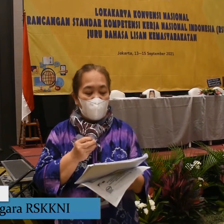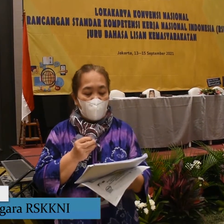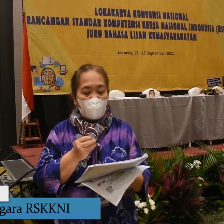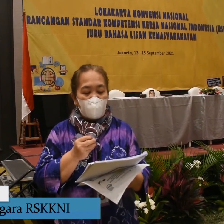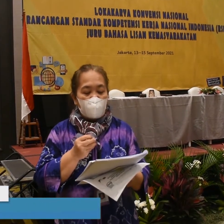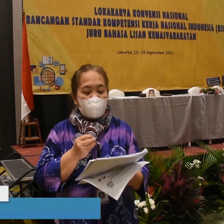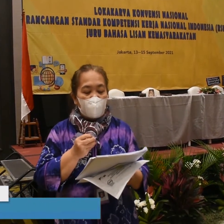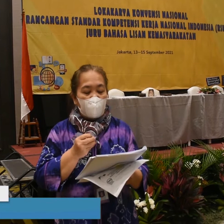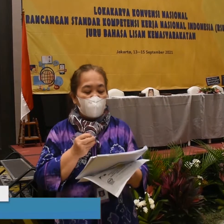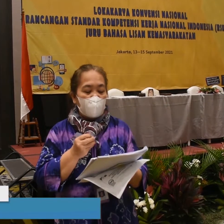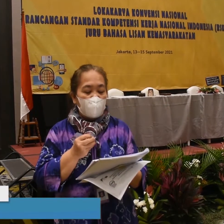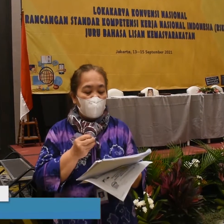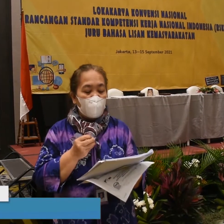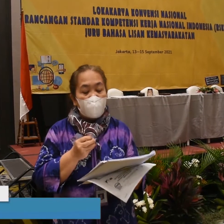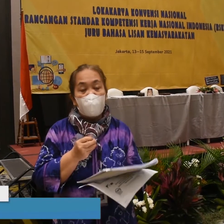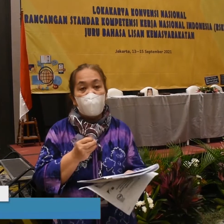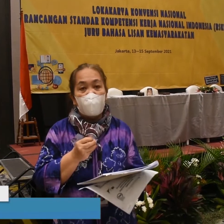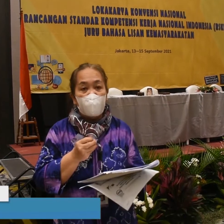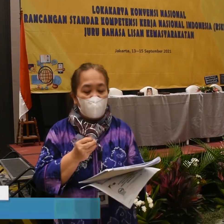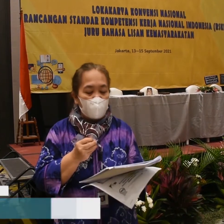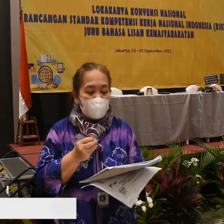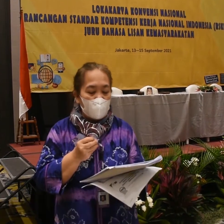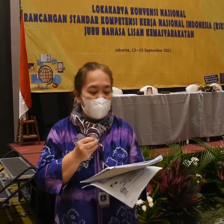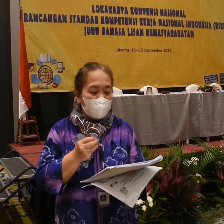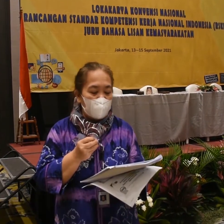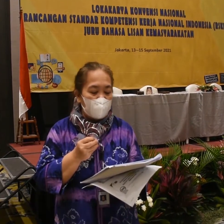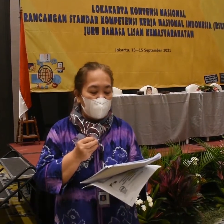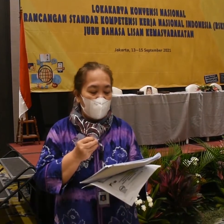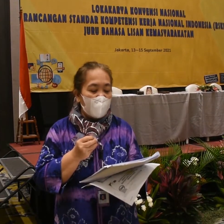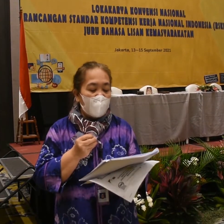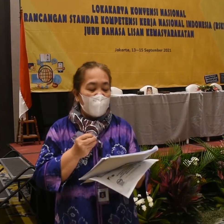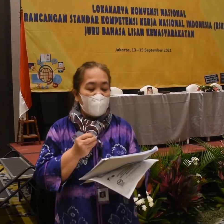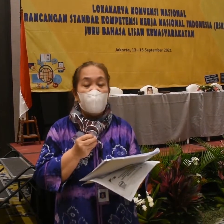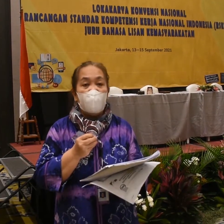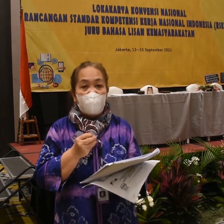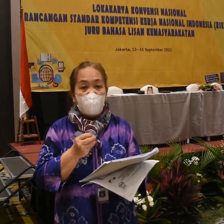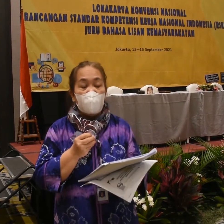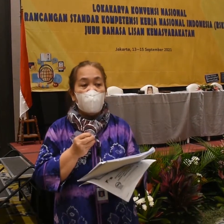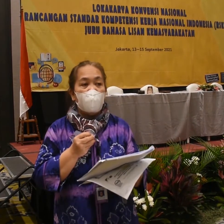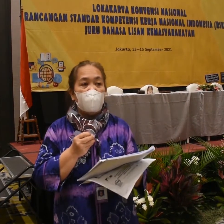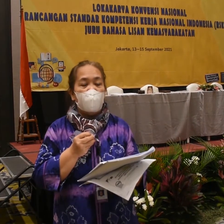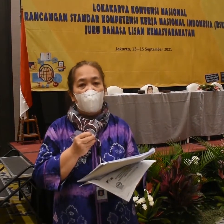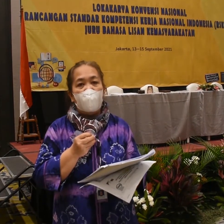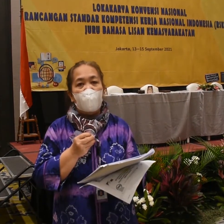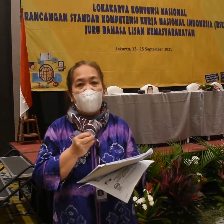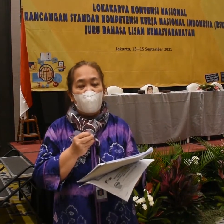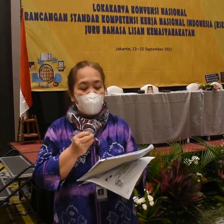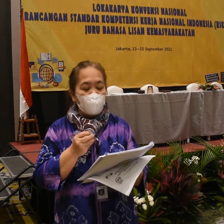Nasional Rancangan Standar Kompetensi Kerja Nasional Indonesia ini ya adalah